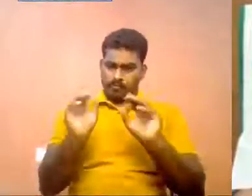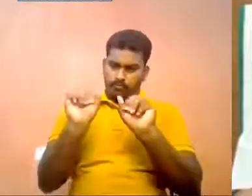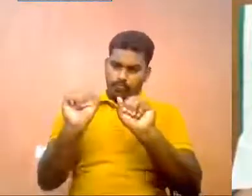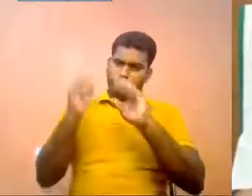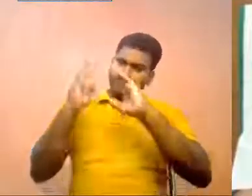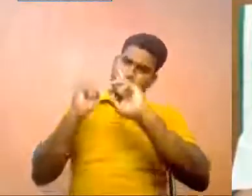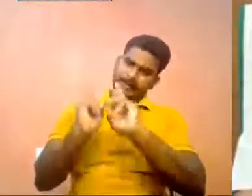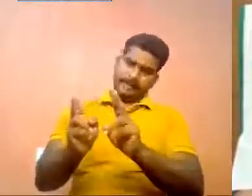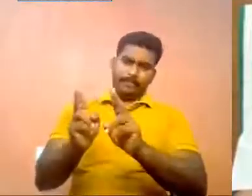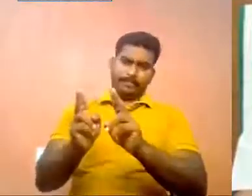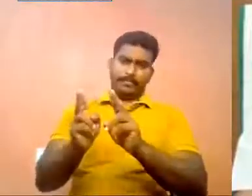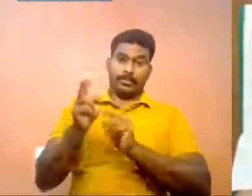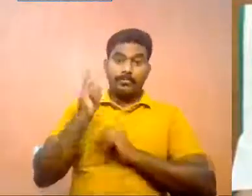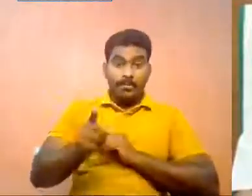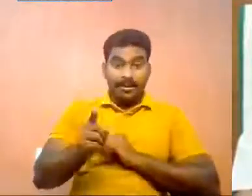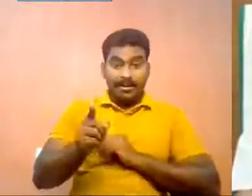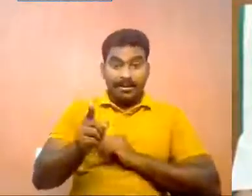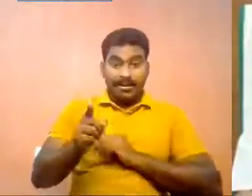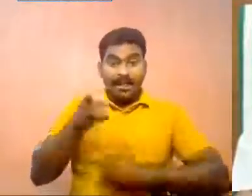അതിന്